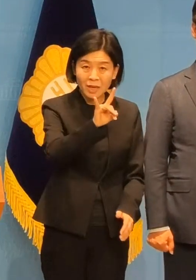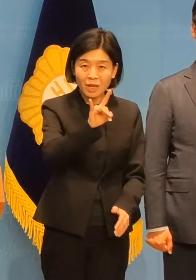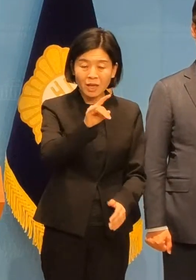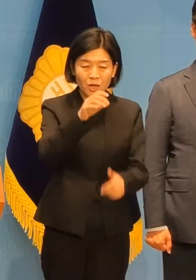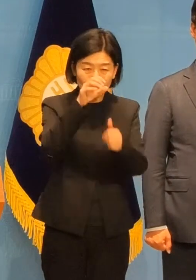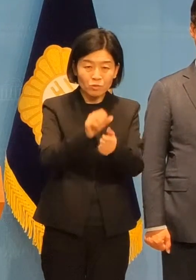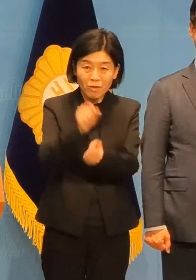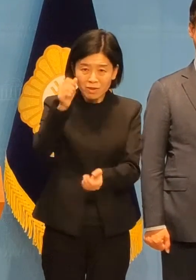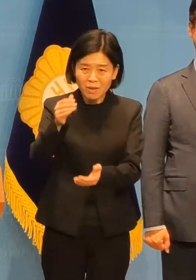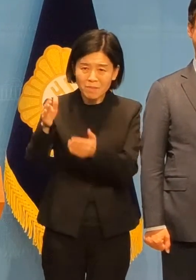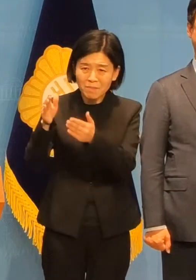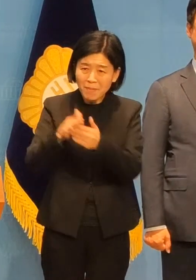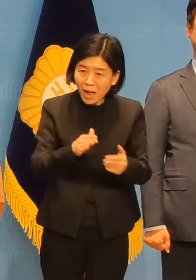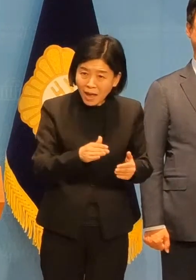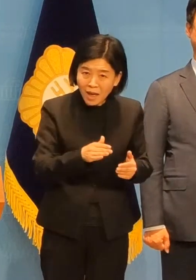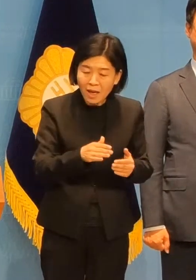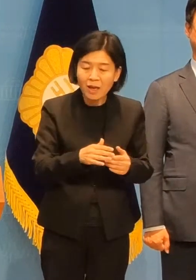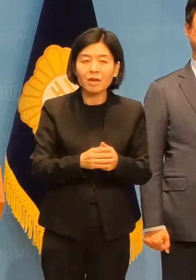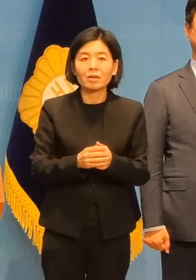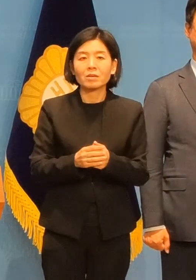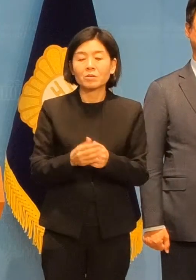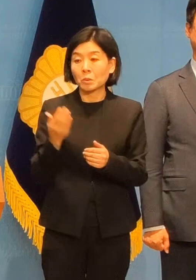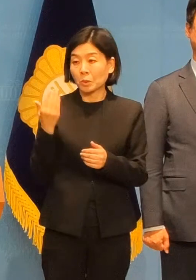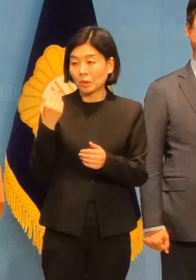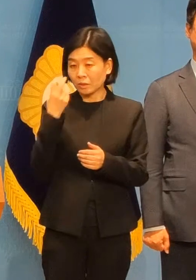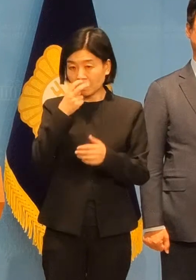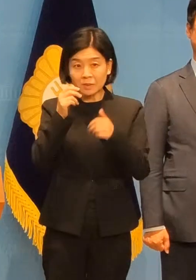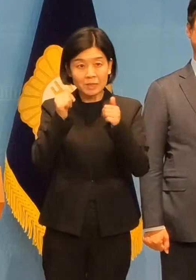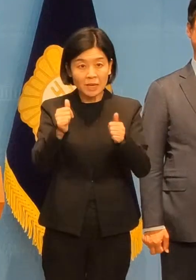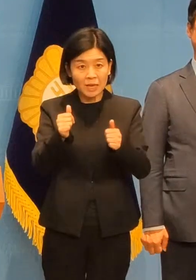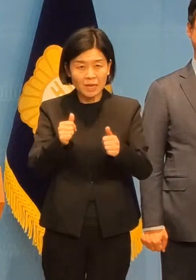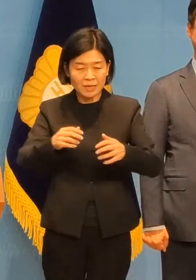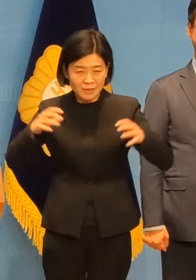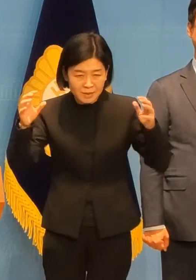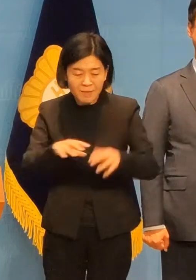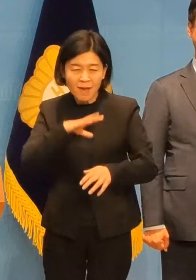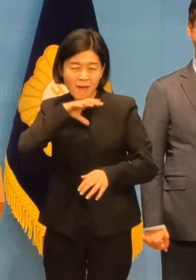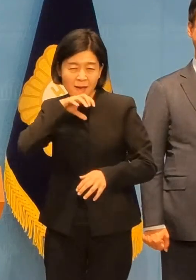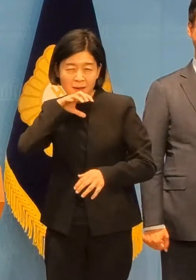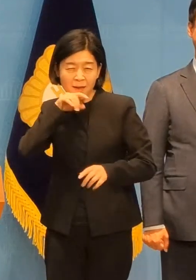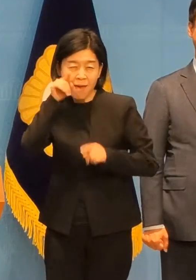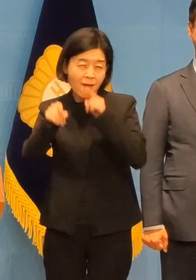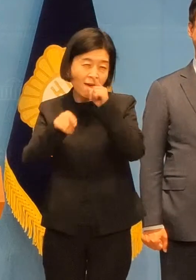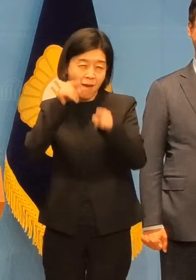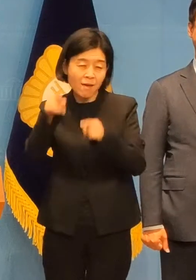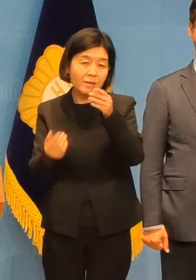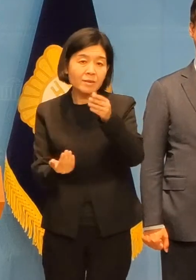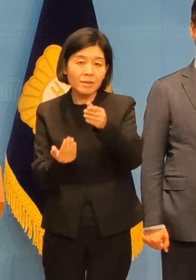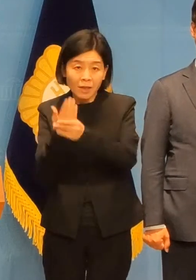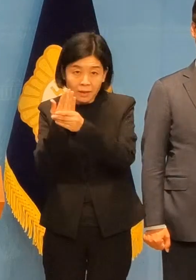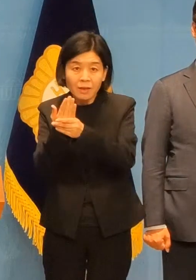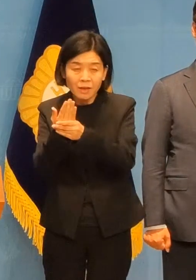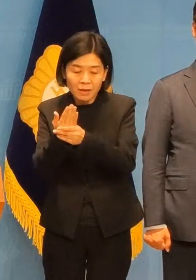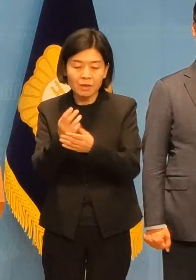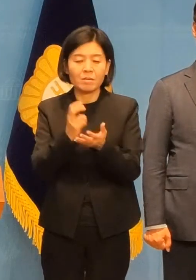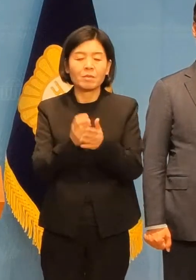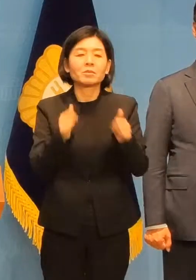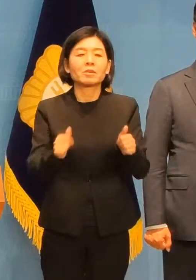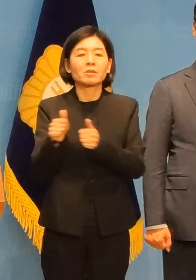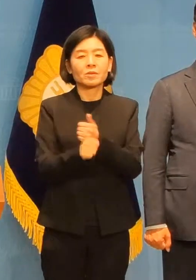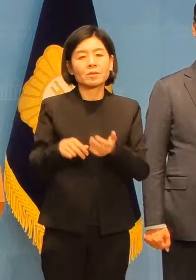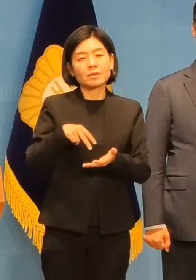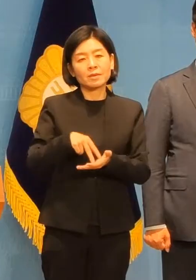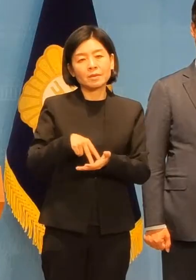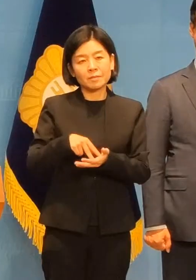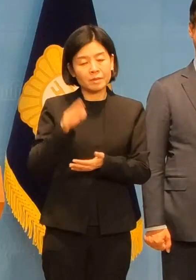기각과 그리고 최근에 검사들의 집단 항명 사태 등에 대해서 법사위의 입장을